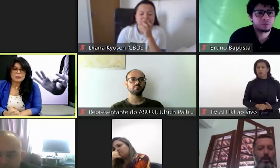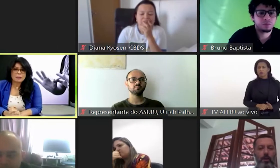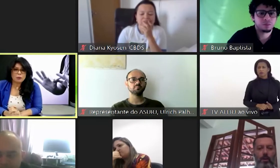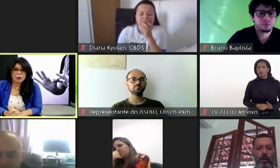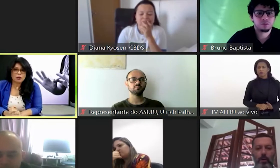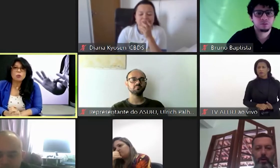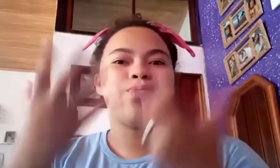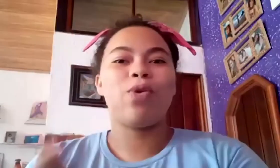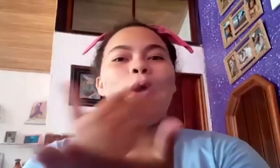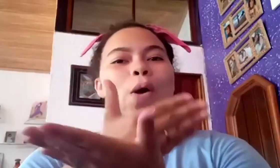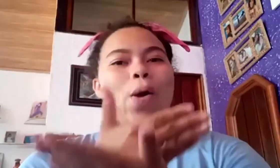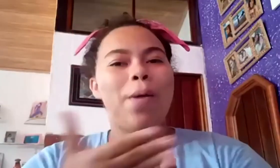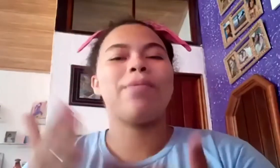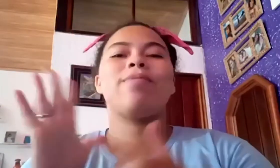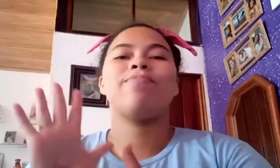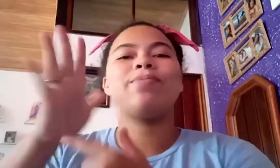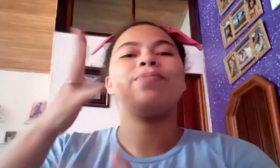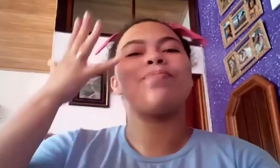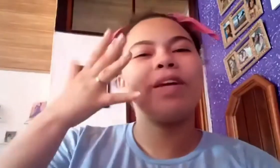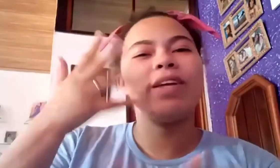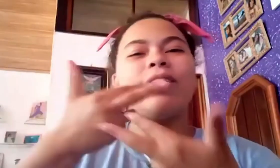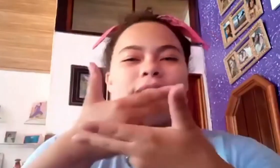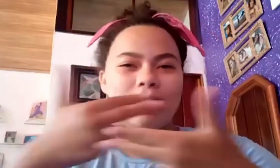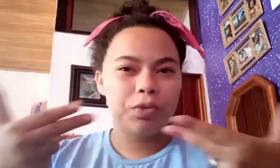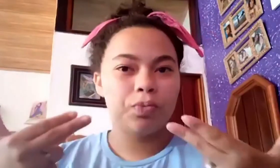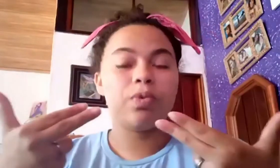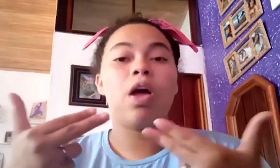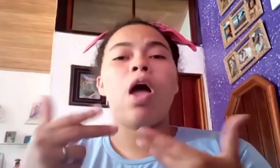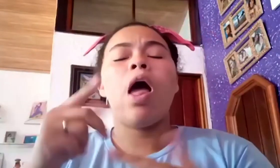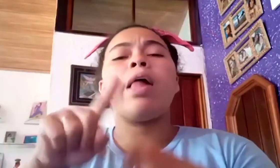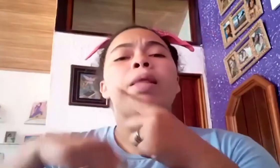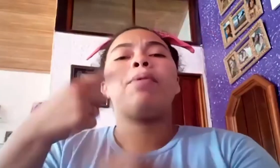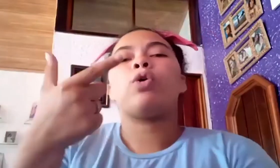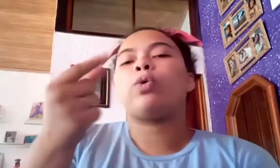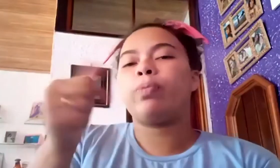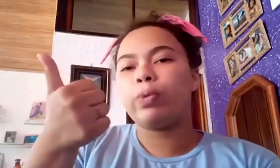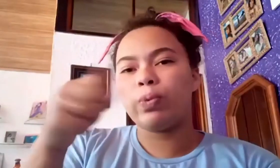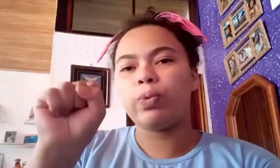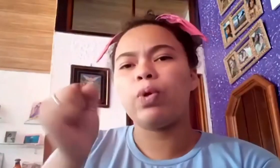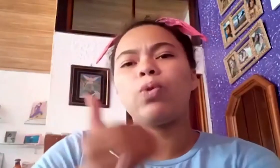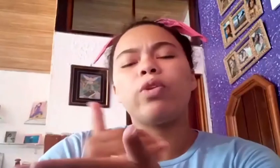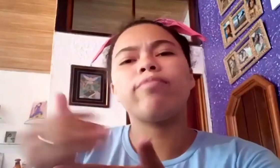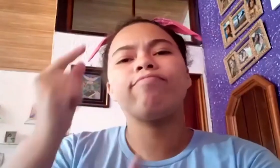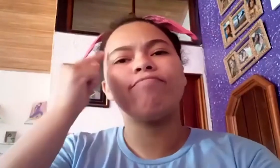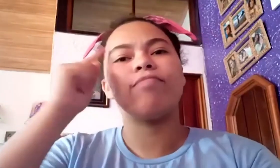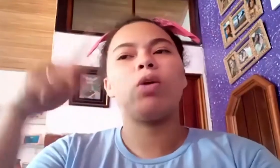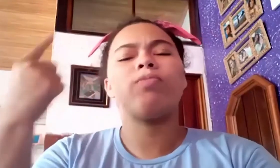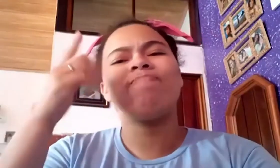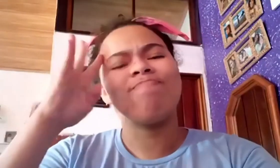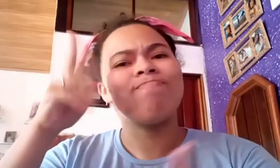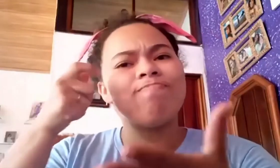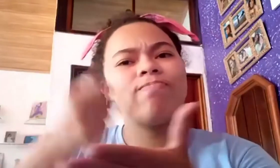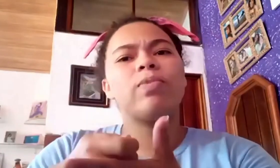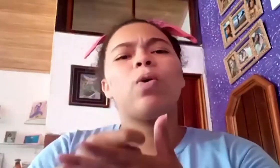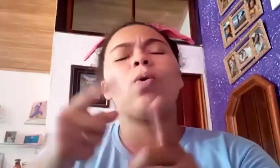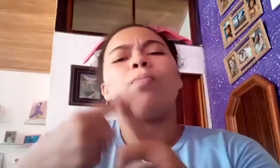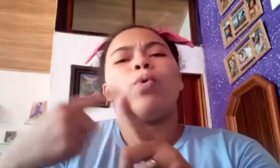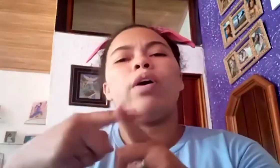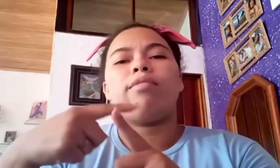auditiva, principalmente no município de Petrópolis, cidade onde mora. Em 2018,